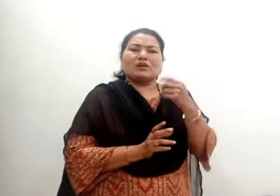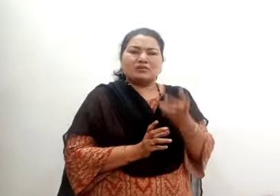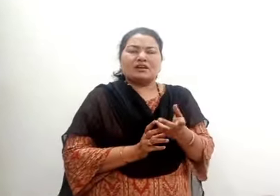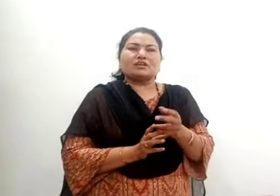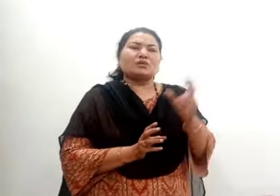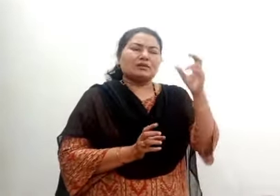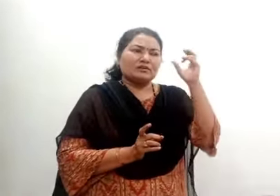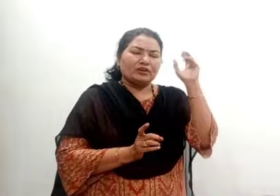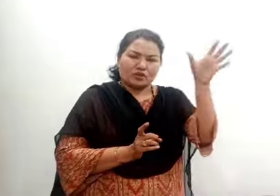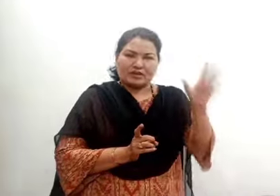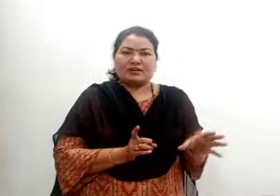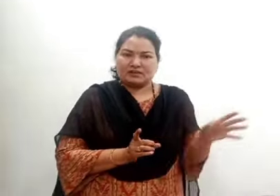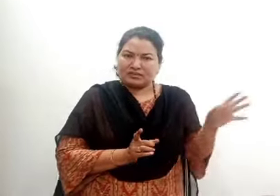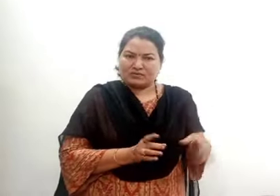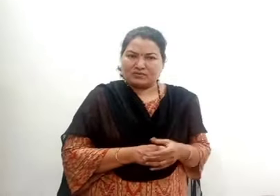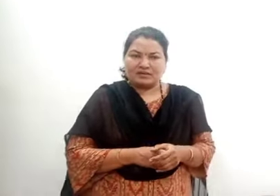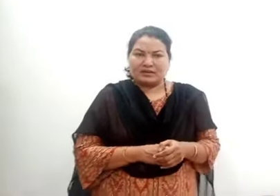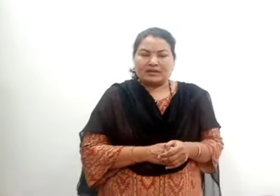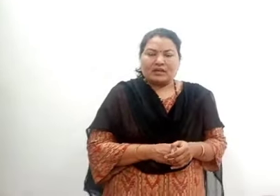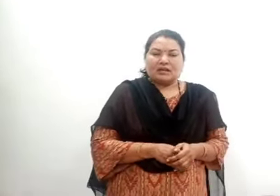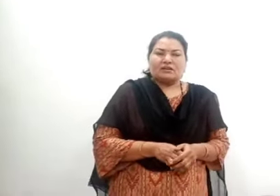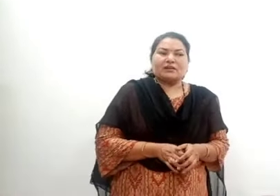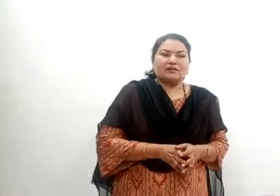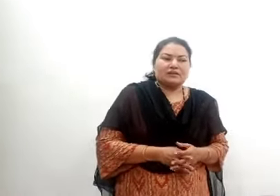मोबाईलवर नाही किंवा मग व्हिडिओ गेम खेळतात टीव्हीवर वगैरे. तर